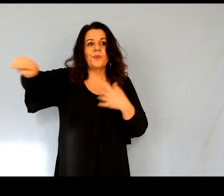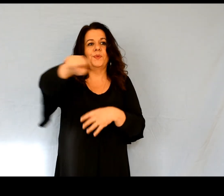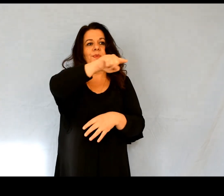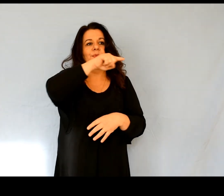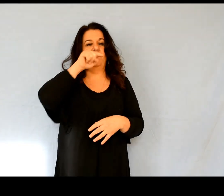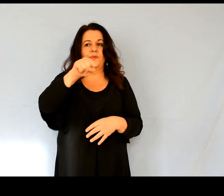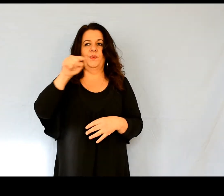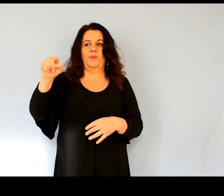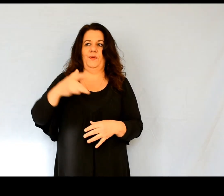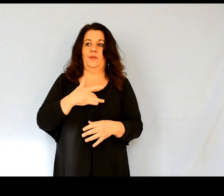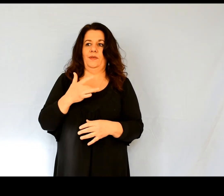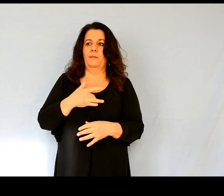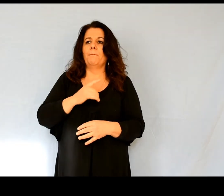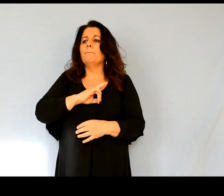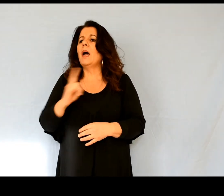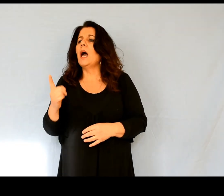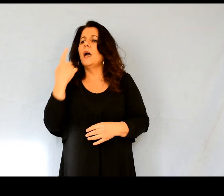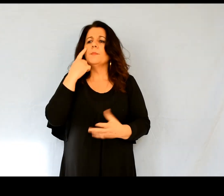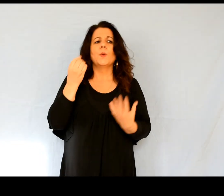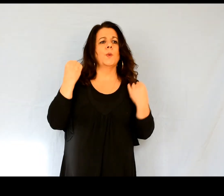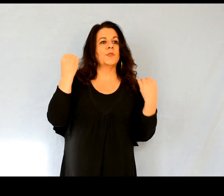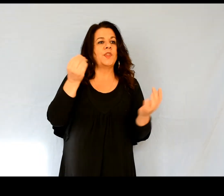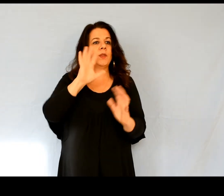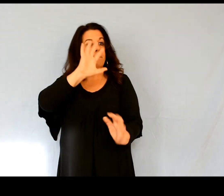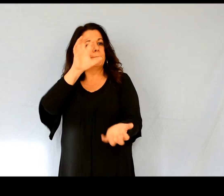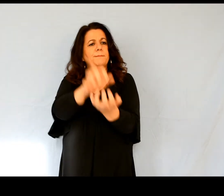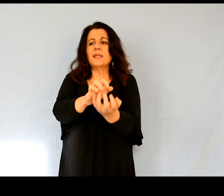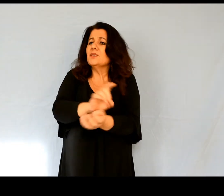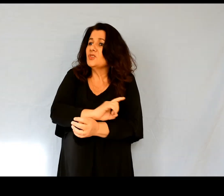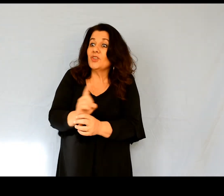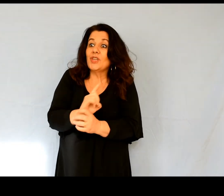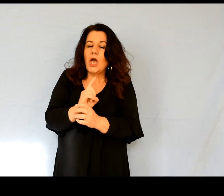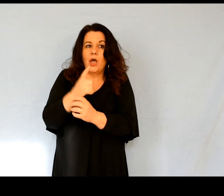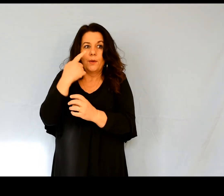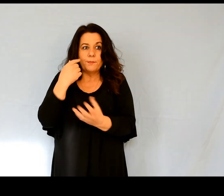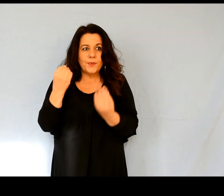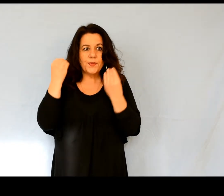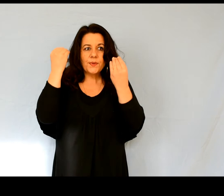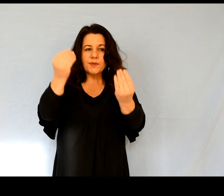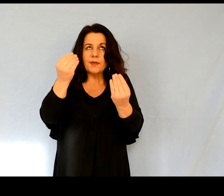Ce n'est pas pour vous tendre un piège, mais pour vous proposer ce qui est bien,